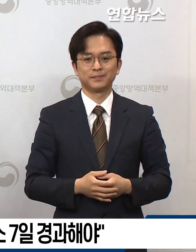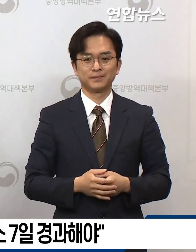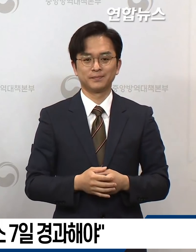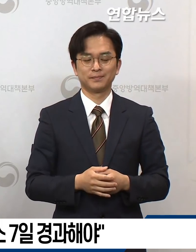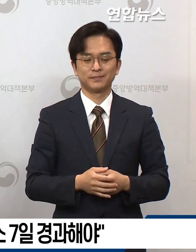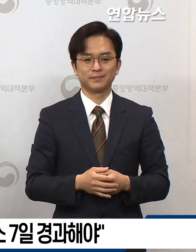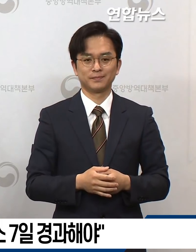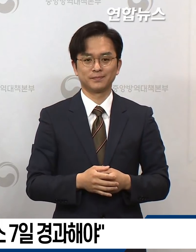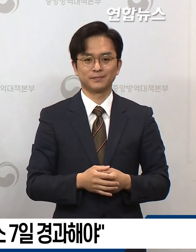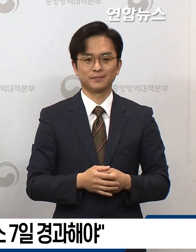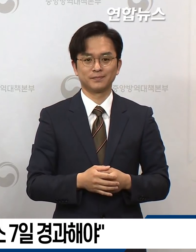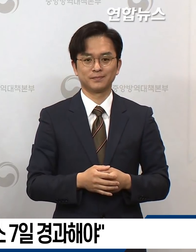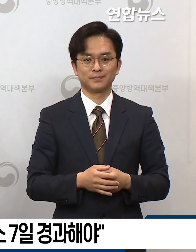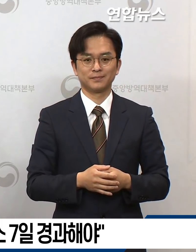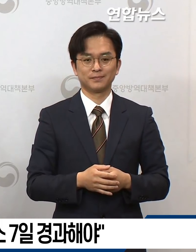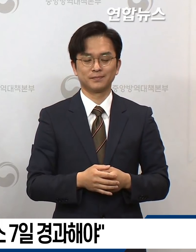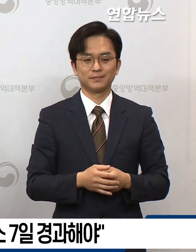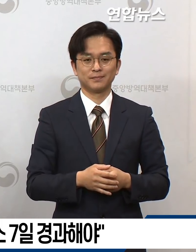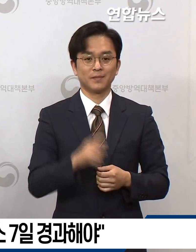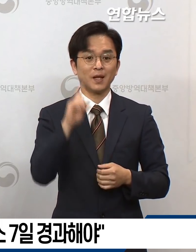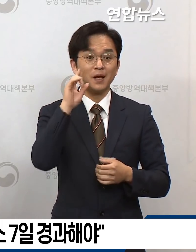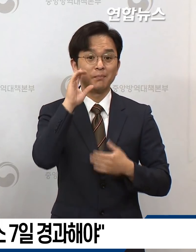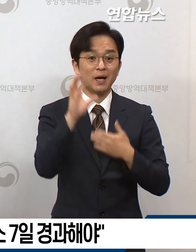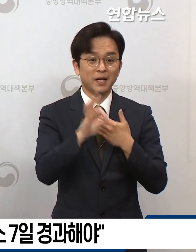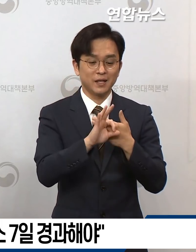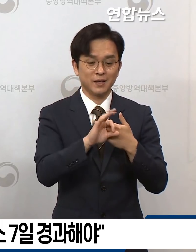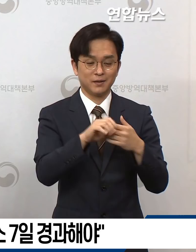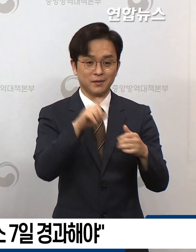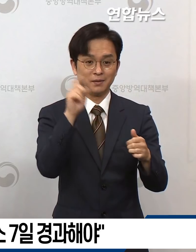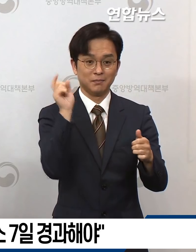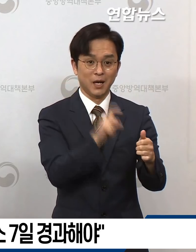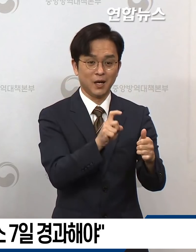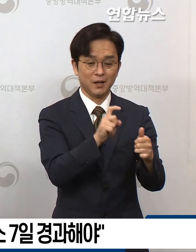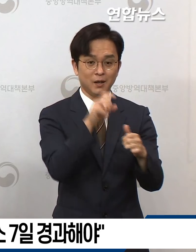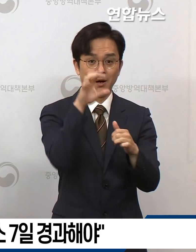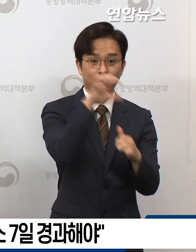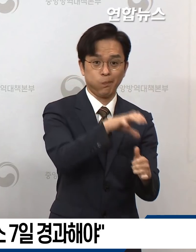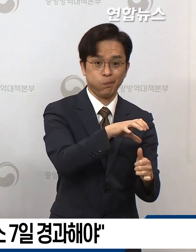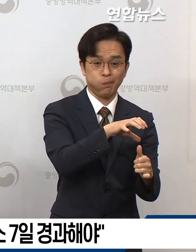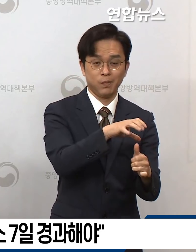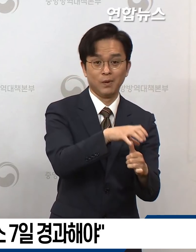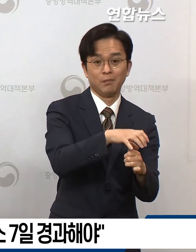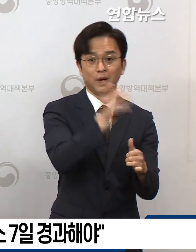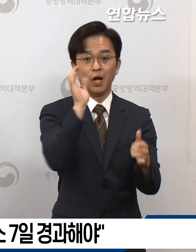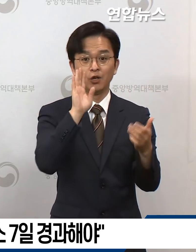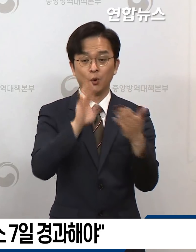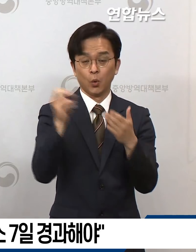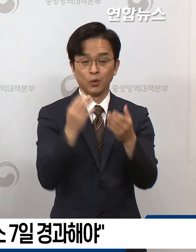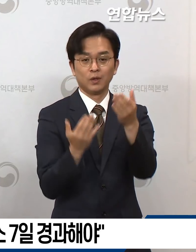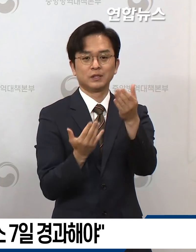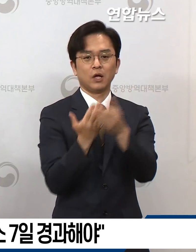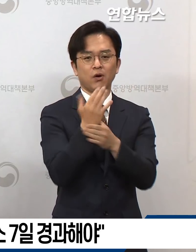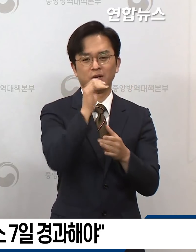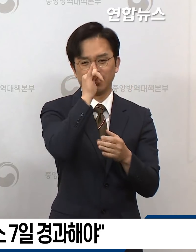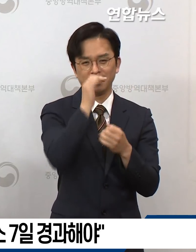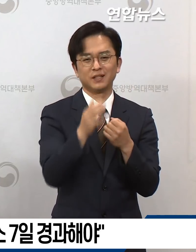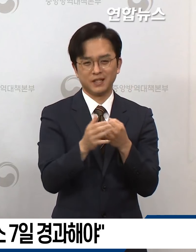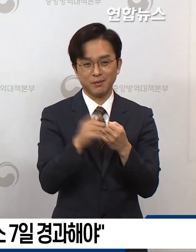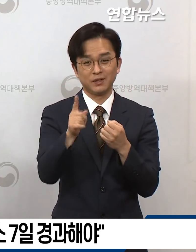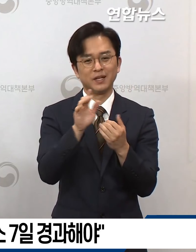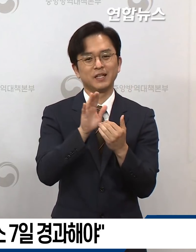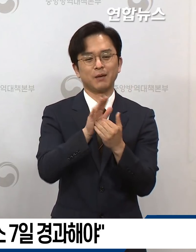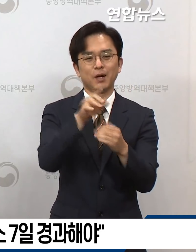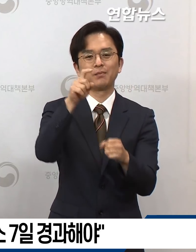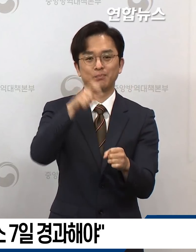증상이 호전되어 격리 해제됐을 경우에 재양성으로 분류되거나 증상이 반복되는 경우를